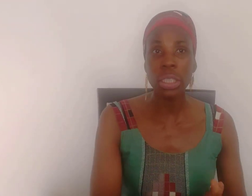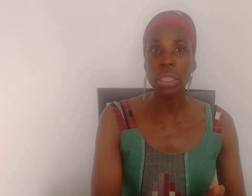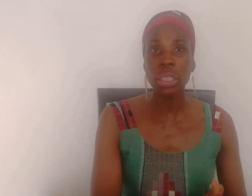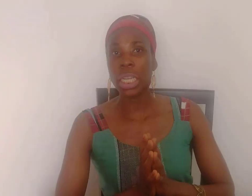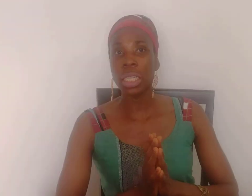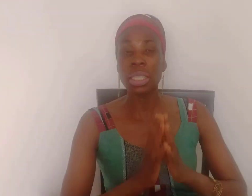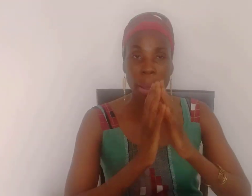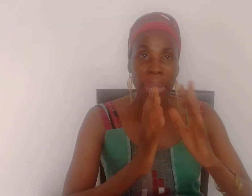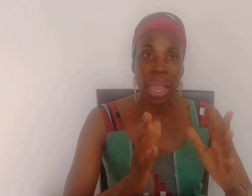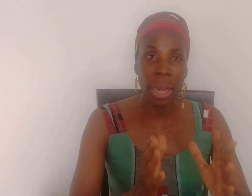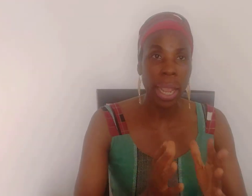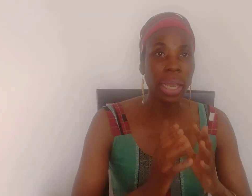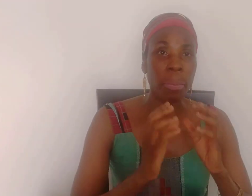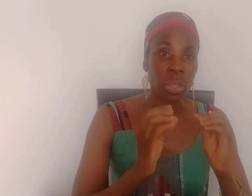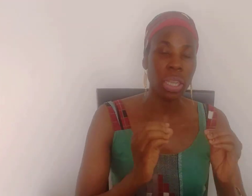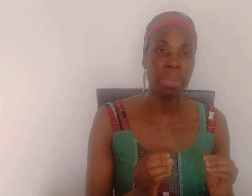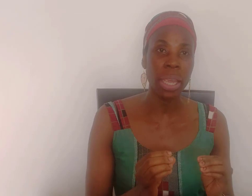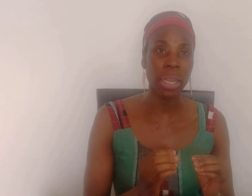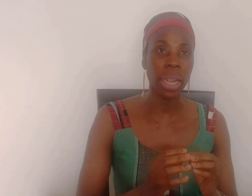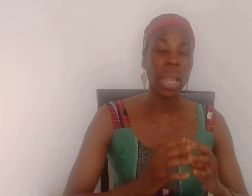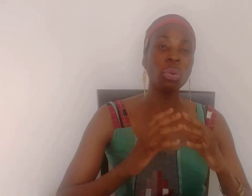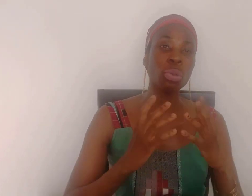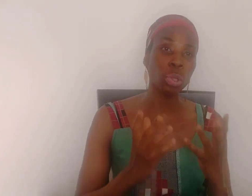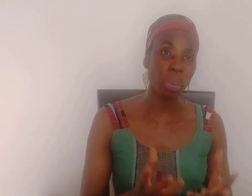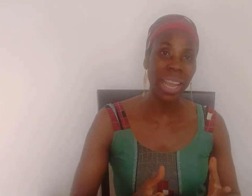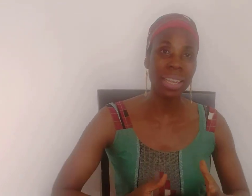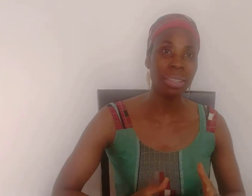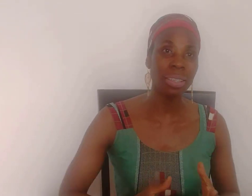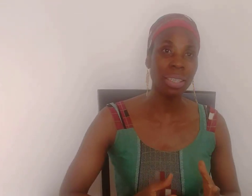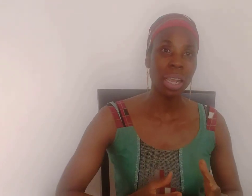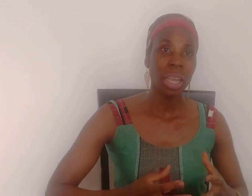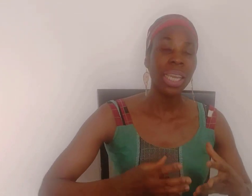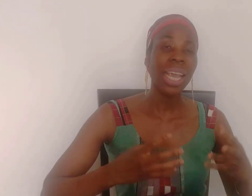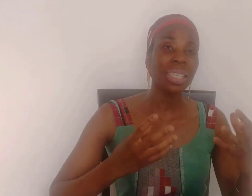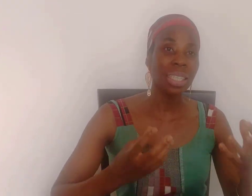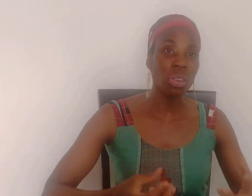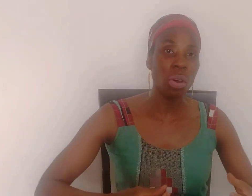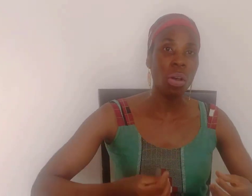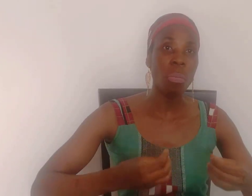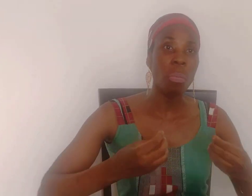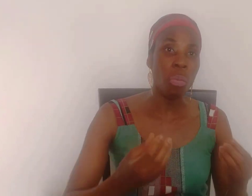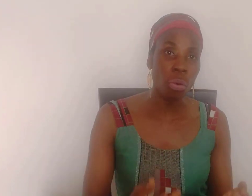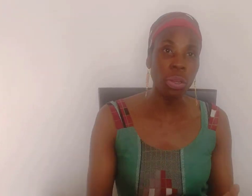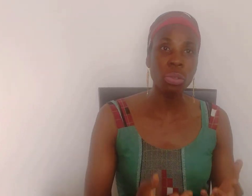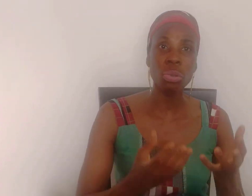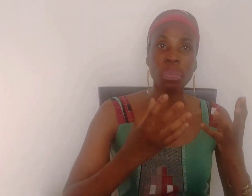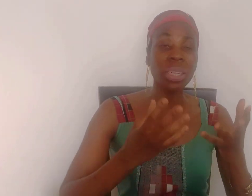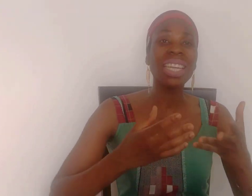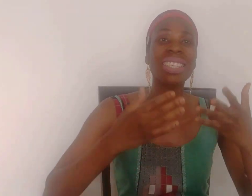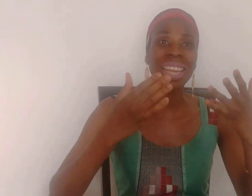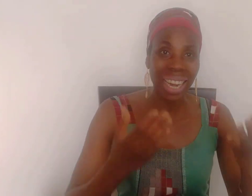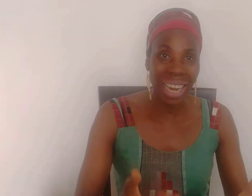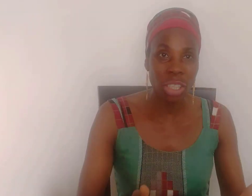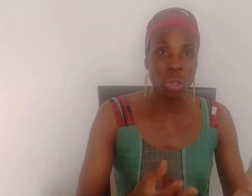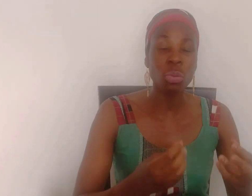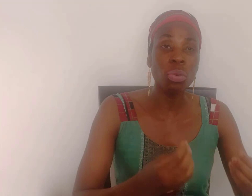fontes, e saber é que Moçambique é um dos países que assinou muitas declarações,